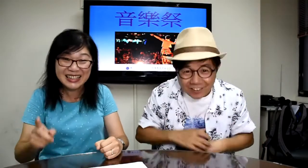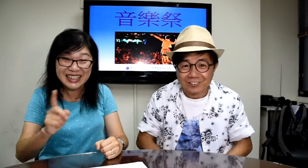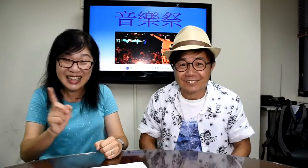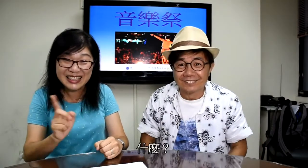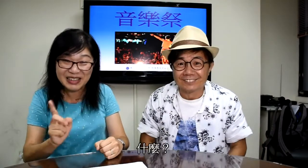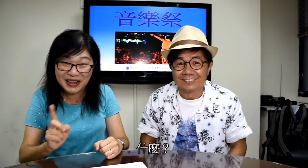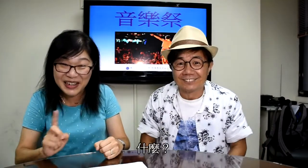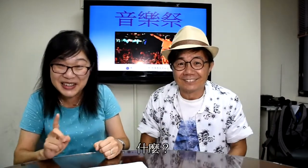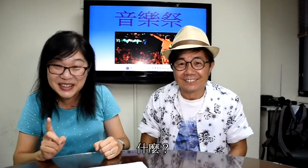什么？